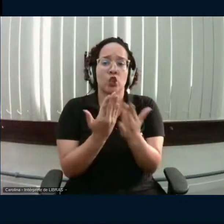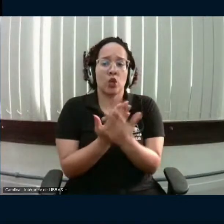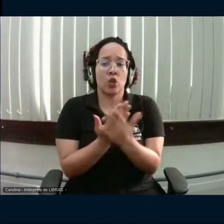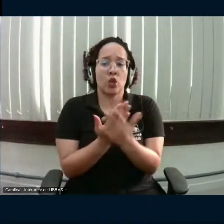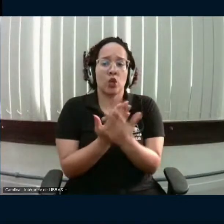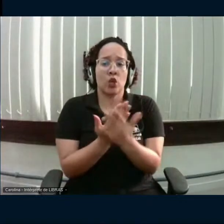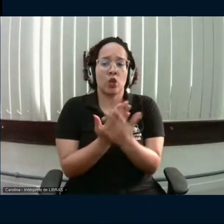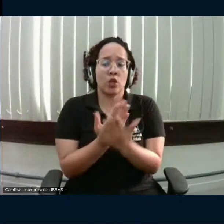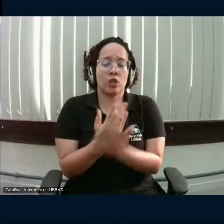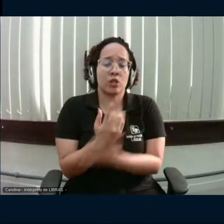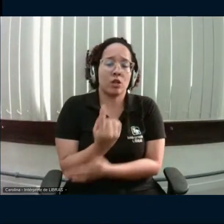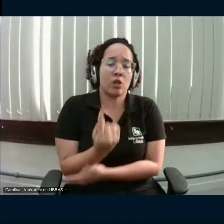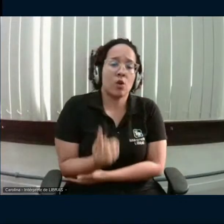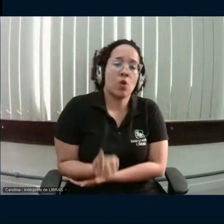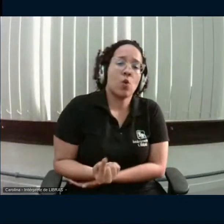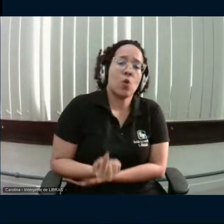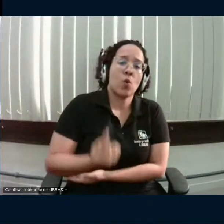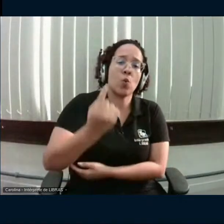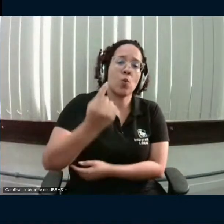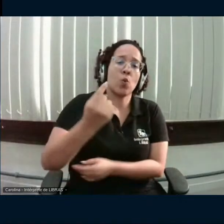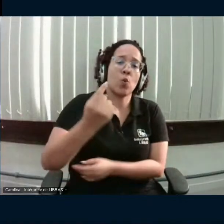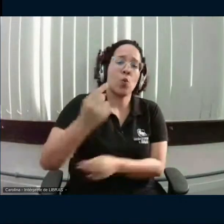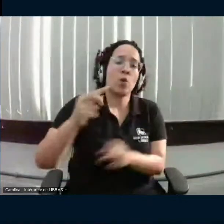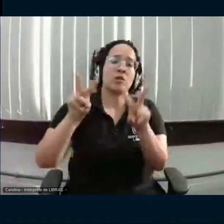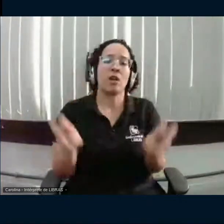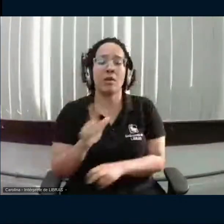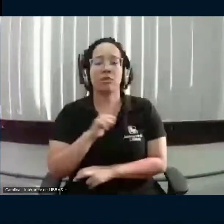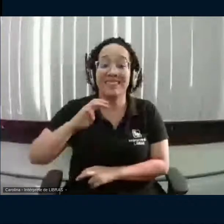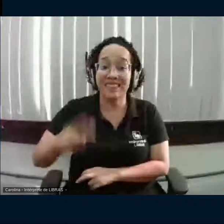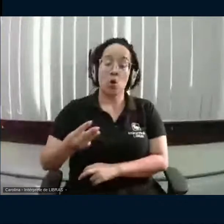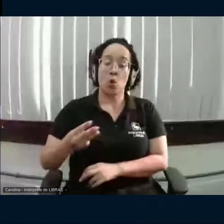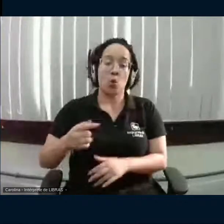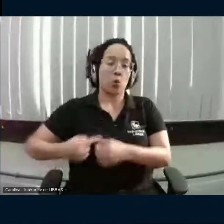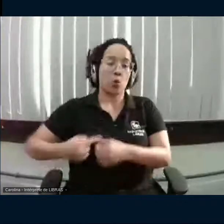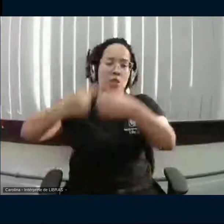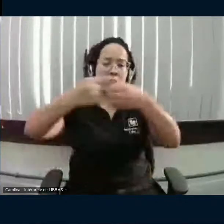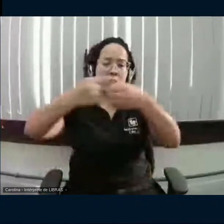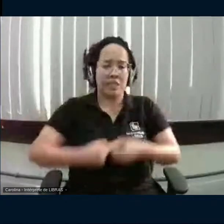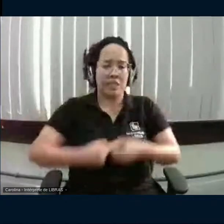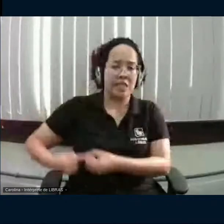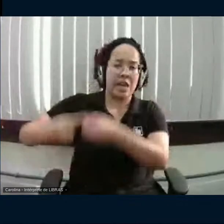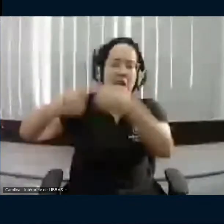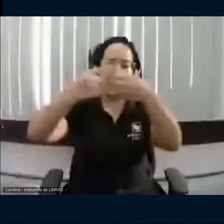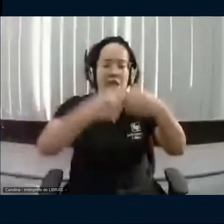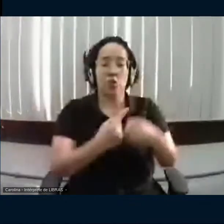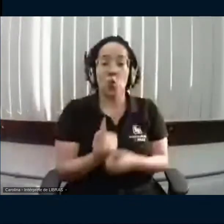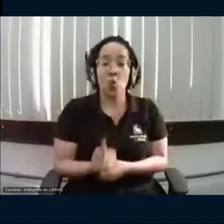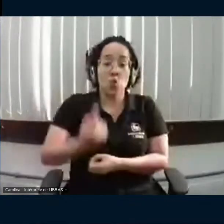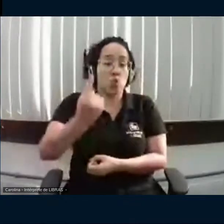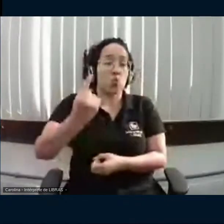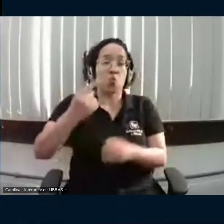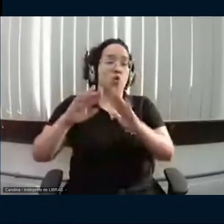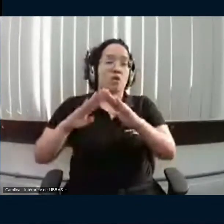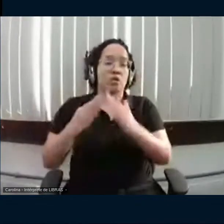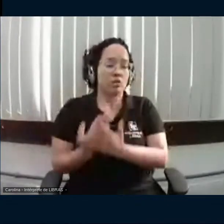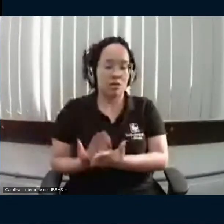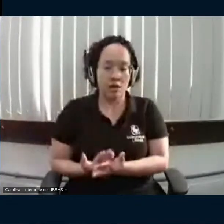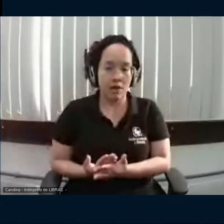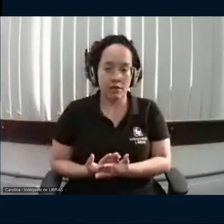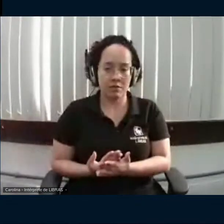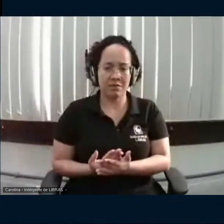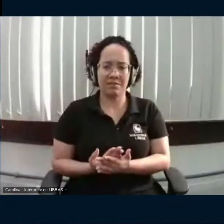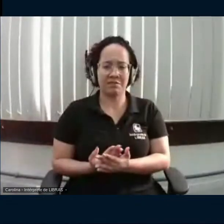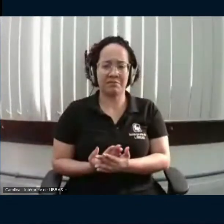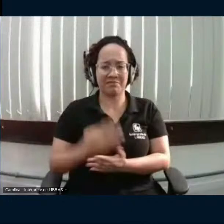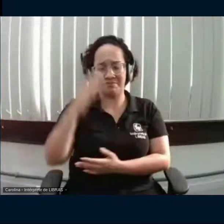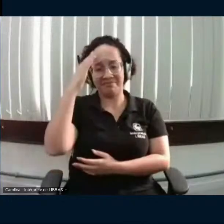tem 3 mil municípios, quase, né, perto disso, que tem uma única escola de ensino médio. Então, é um delírio